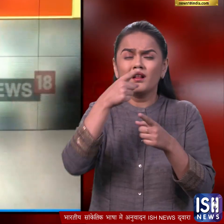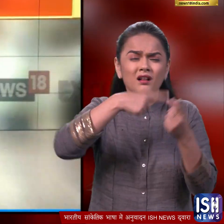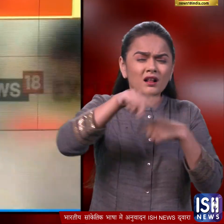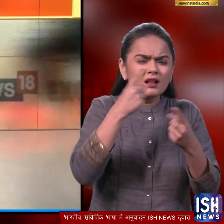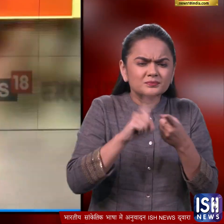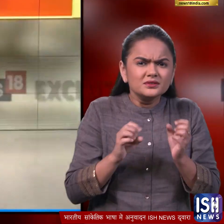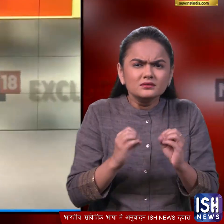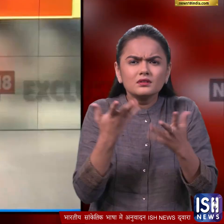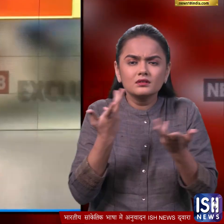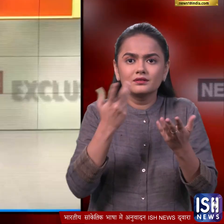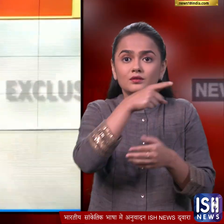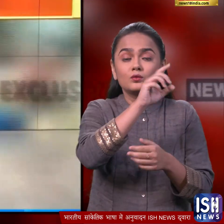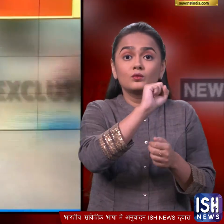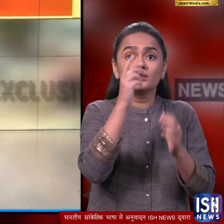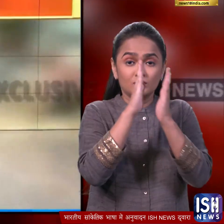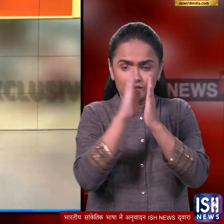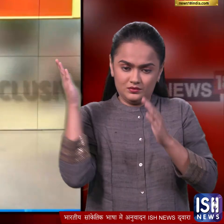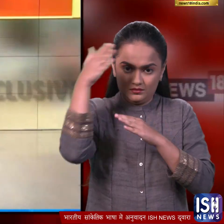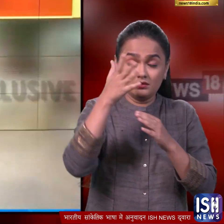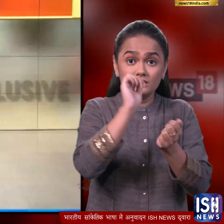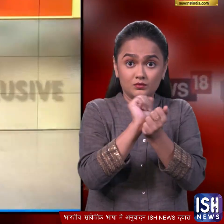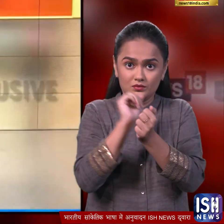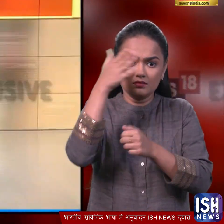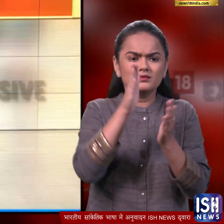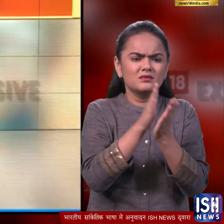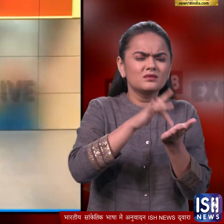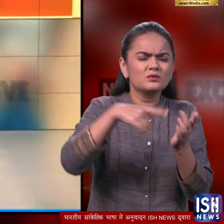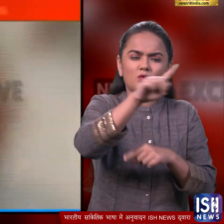तब हुई जब पुलिस ने उन लोगों के एक धार्मिक स्थल को खाली करवाना चाहा,